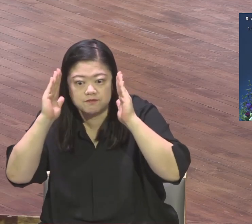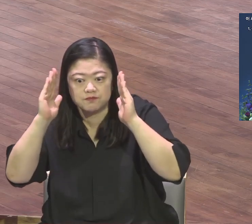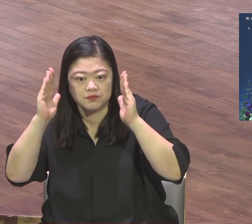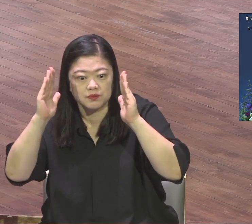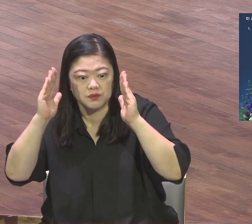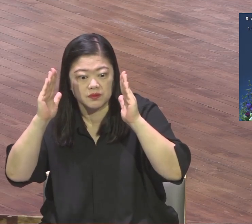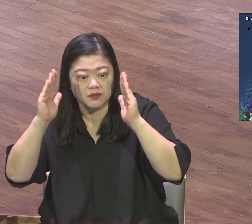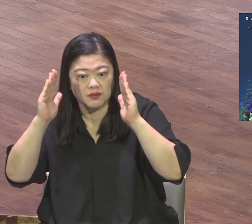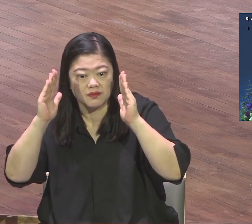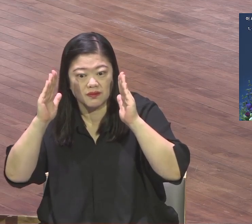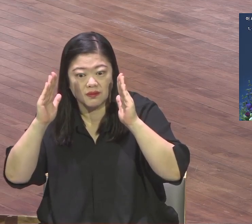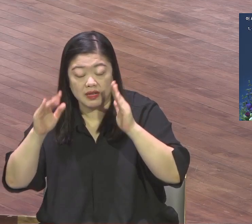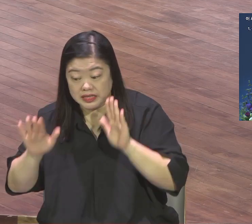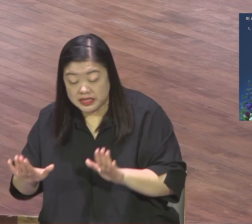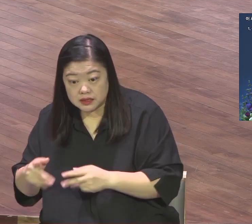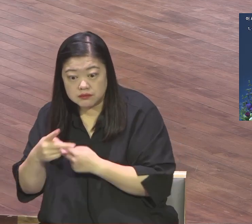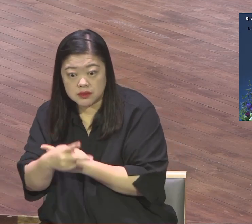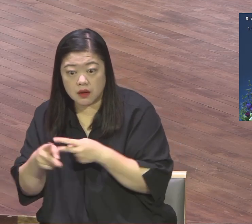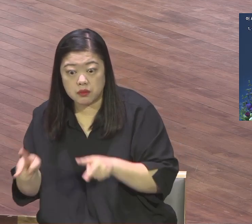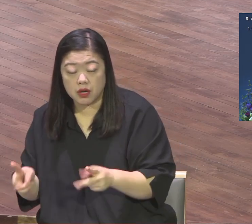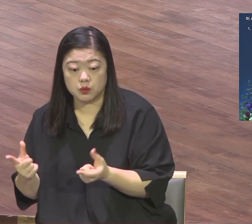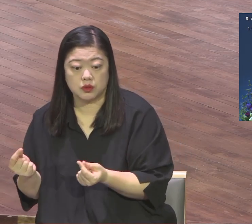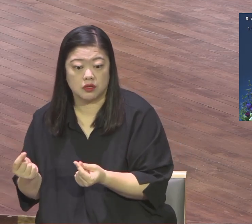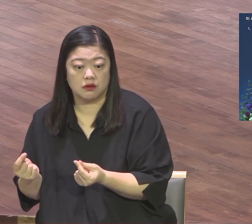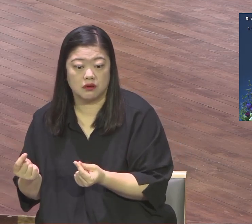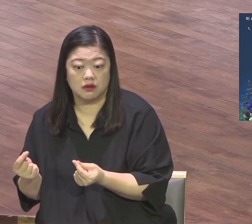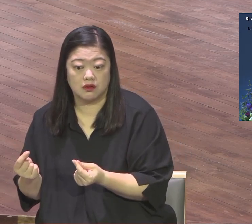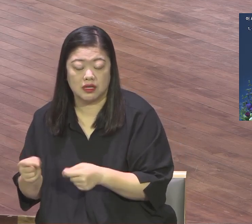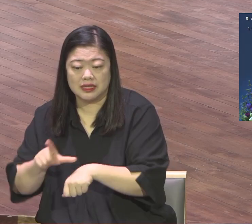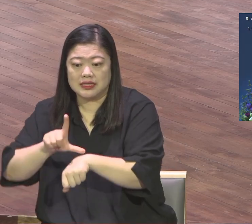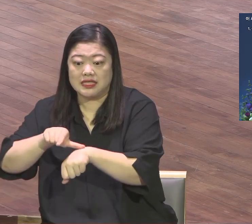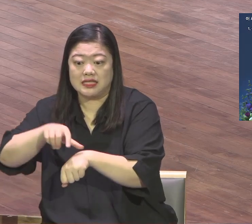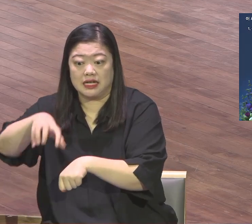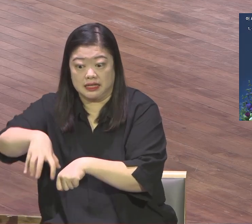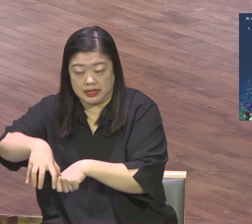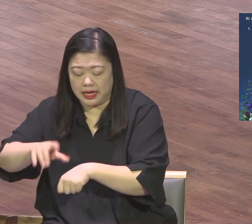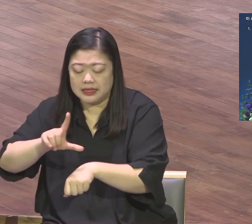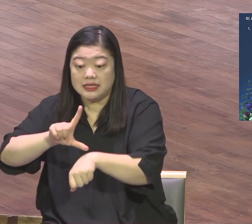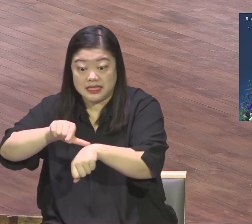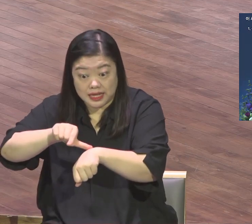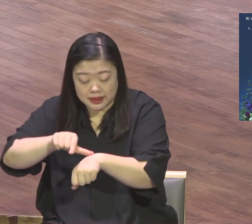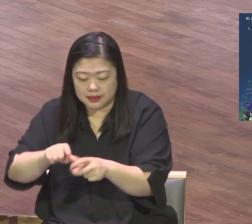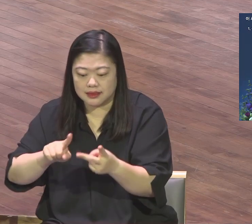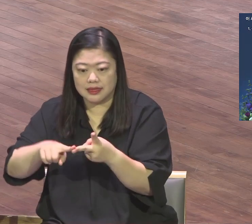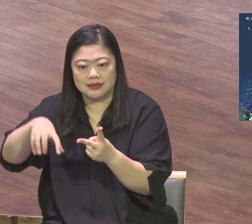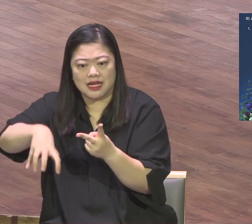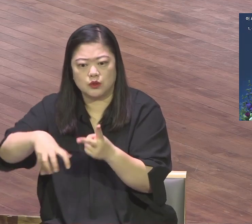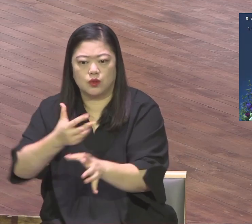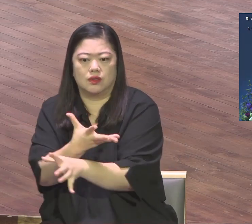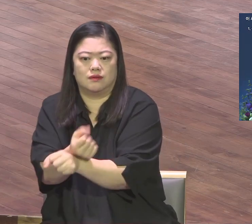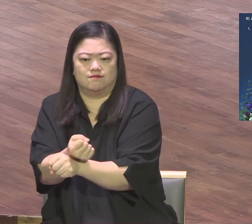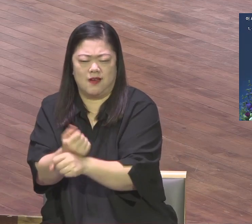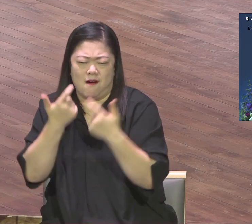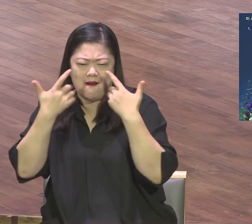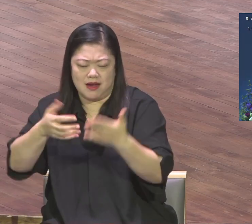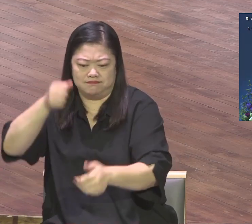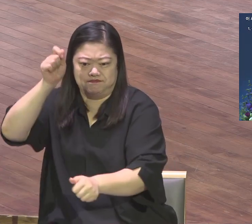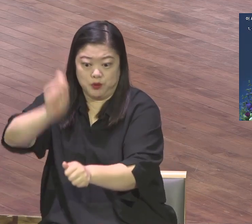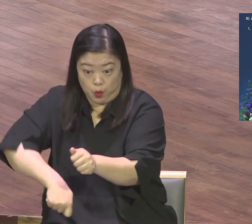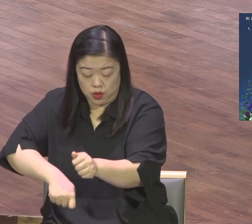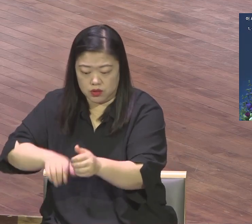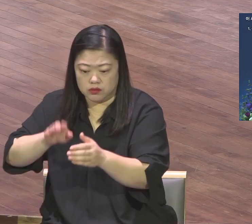두 번째로 바울과 같이 지속할 수 있는 메시지가 있어야 됩니다. 이 바울이 날마다 그것도 2년 동안 계속 말씀을